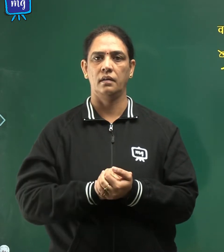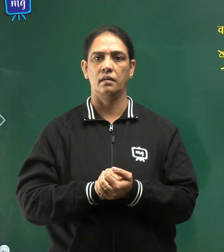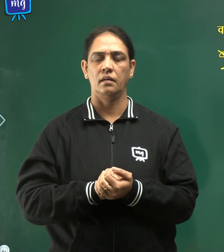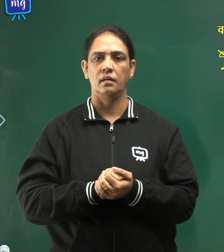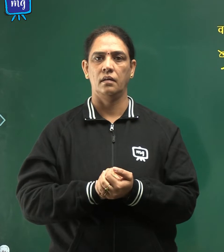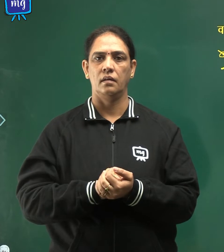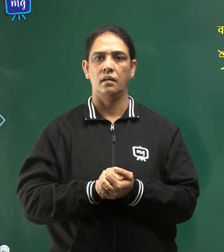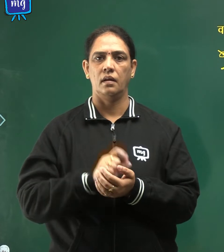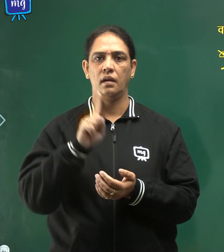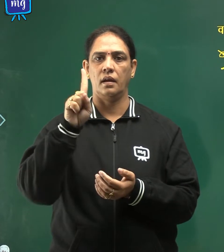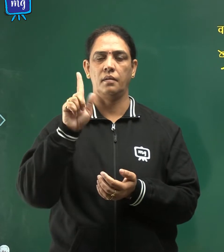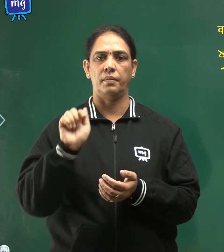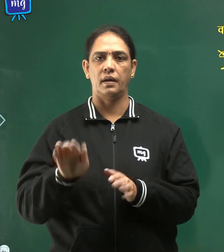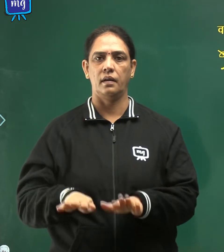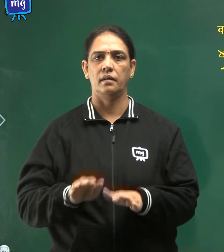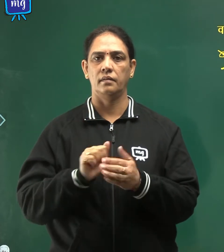1 पर